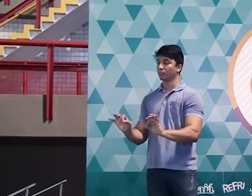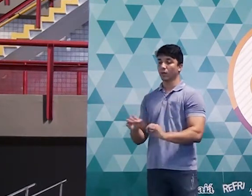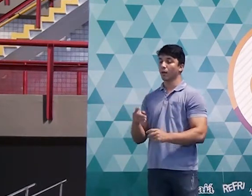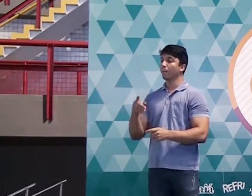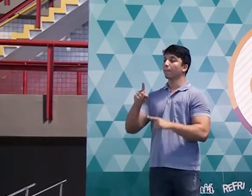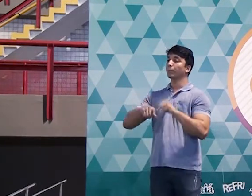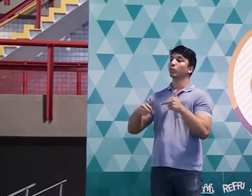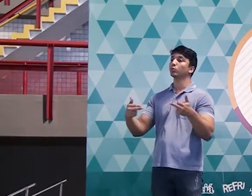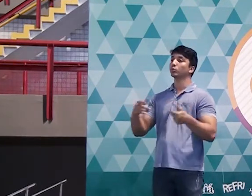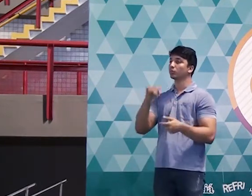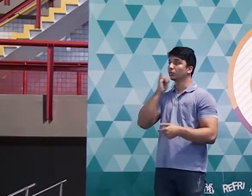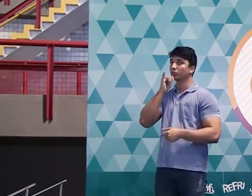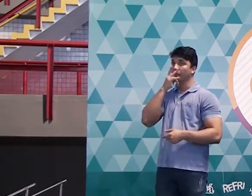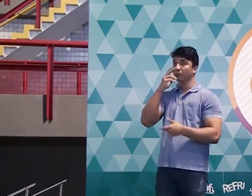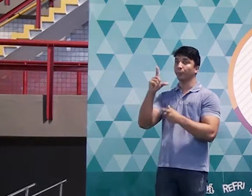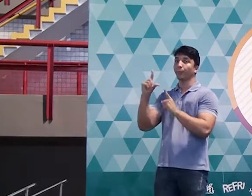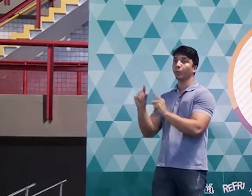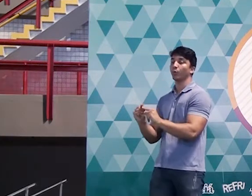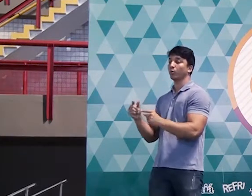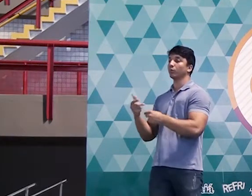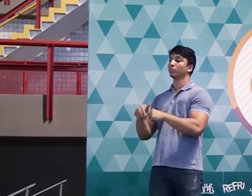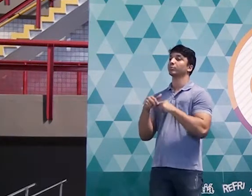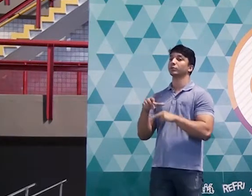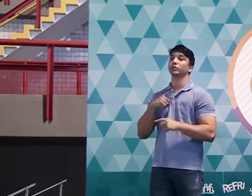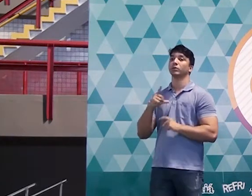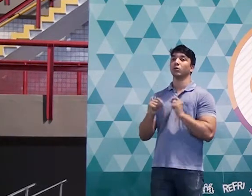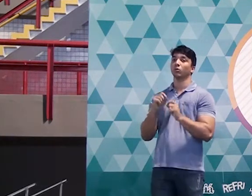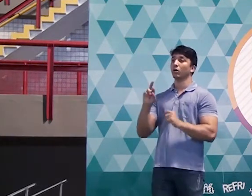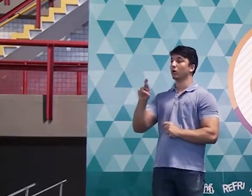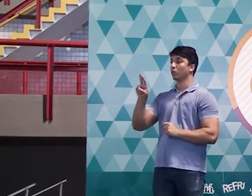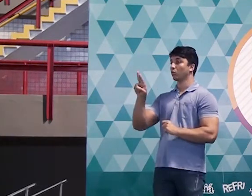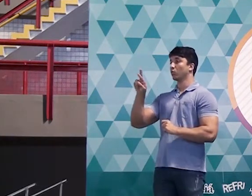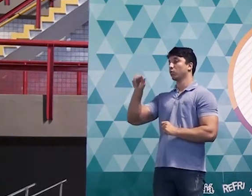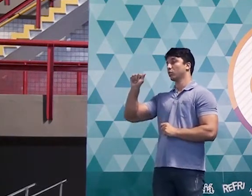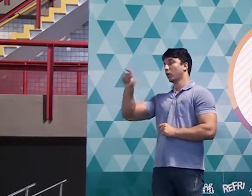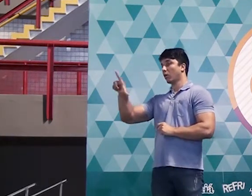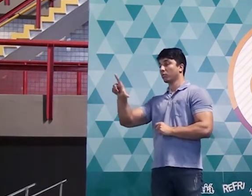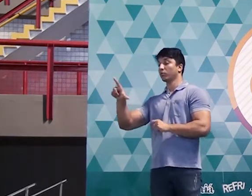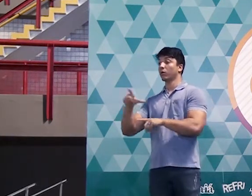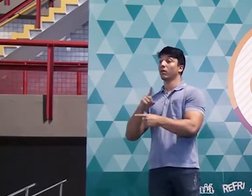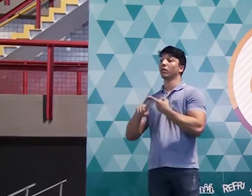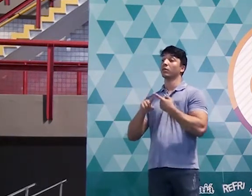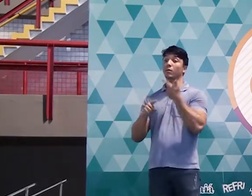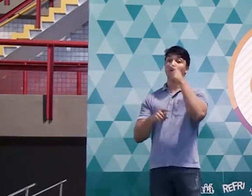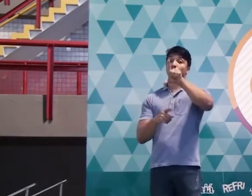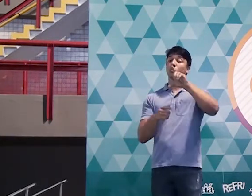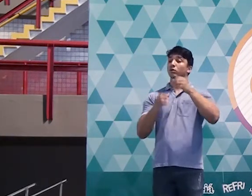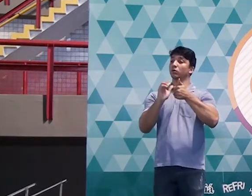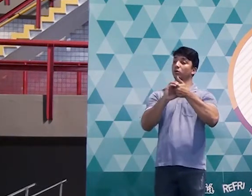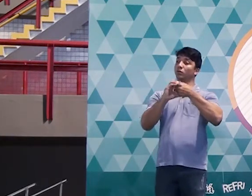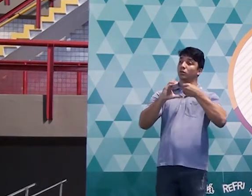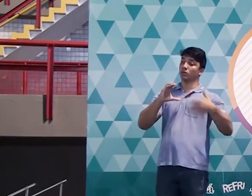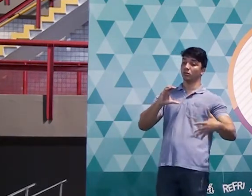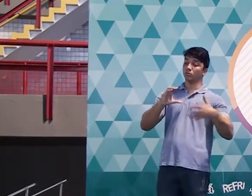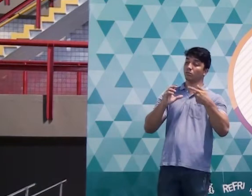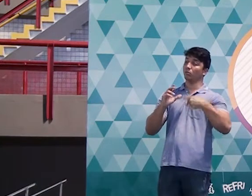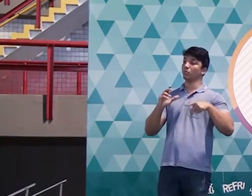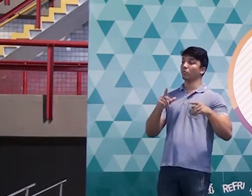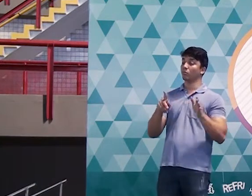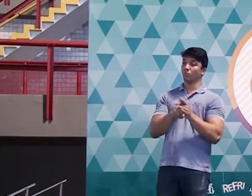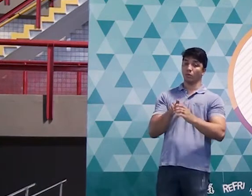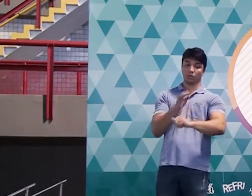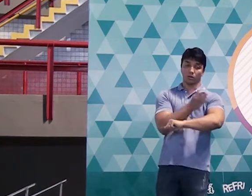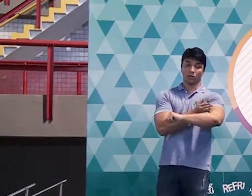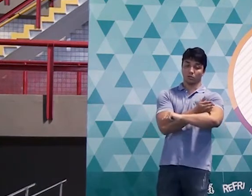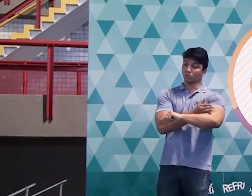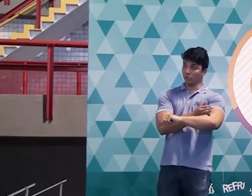eram perecíveis e eu estou no meio rural. Ainda tem uma característica que é a cara da Idade Média. Ó,